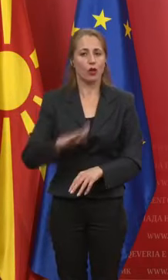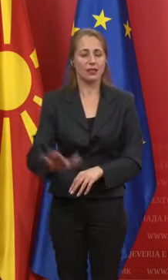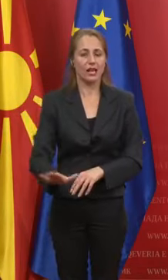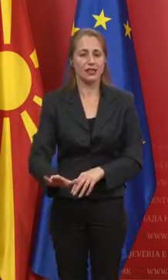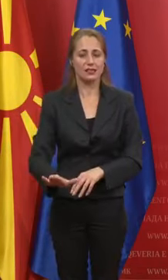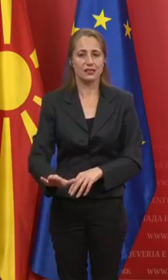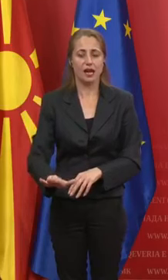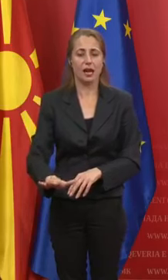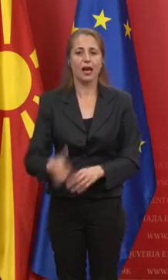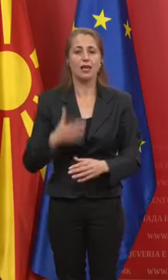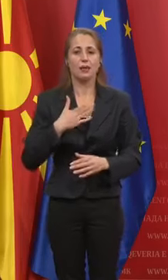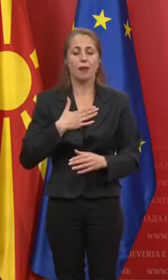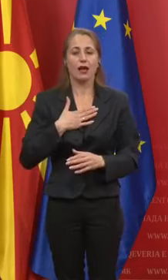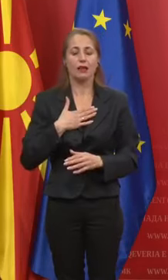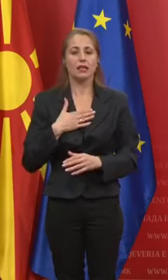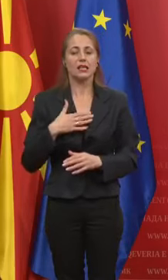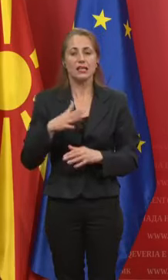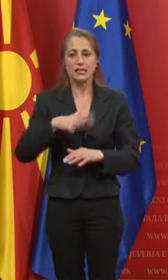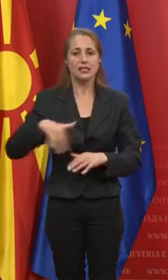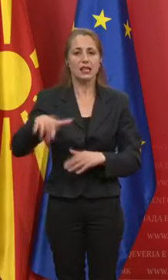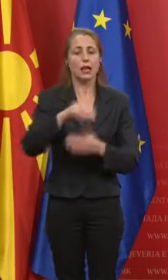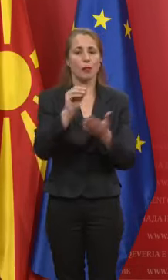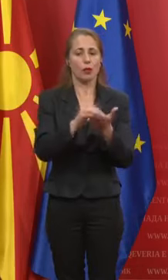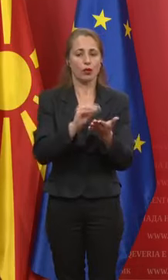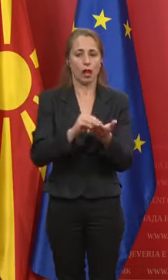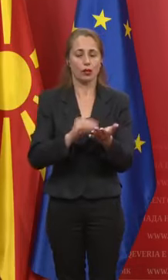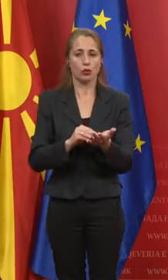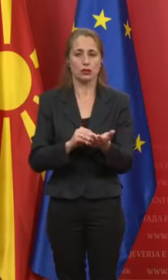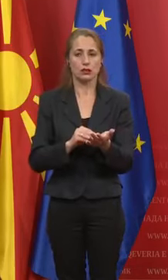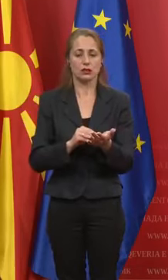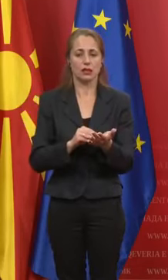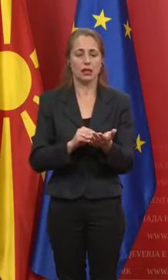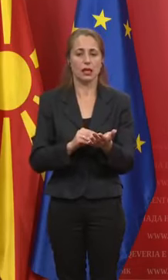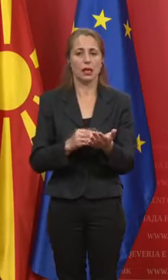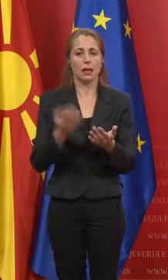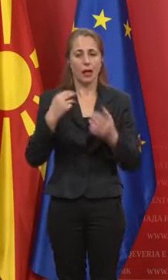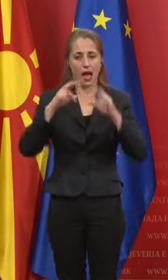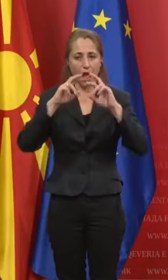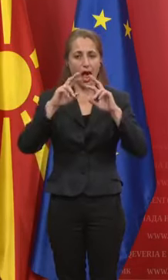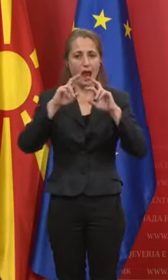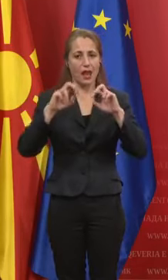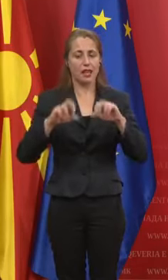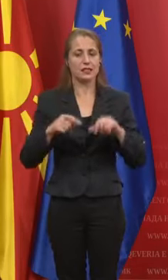да, имајќи ги сите податоци во предвид